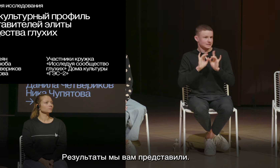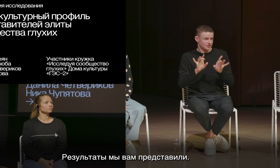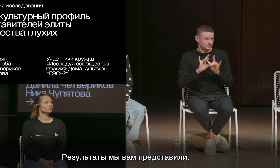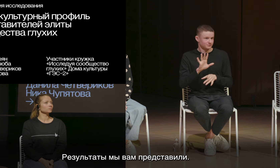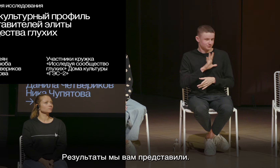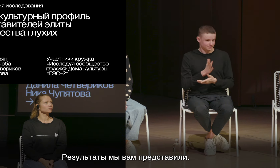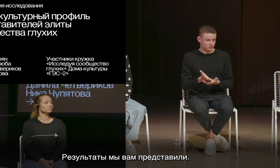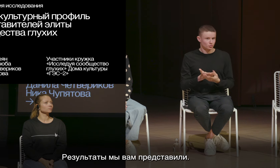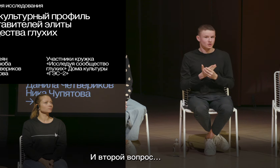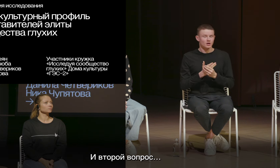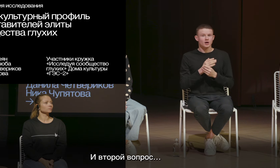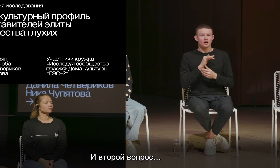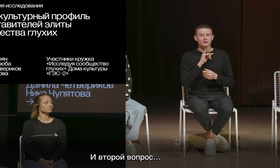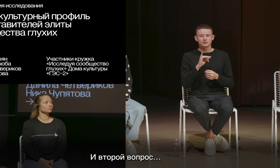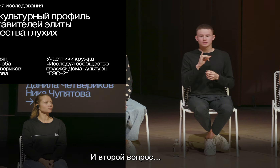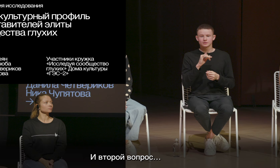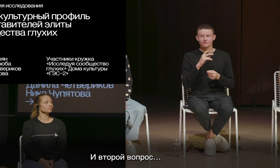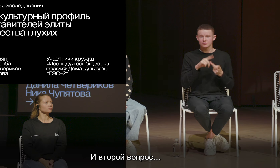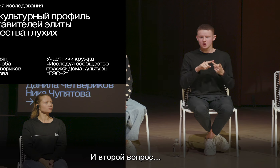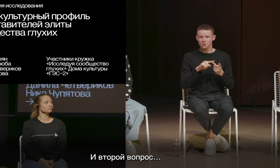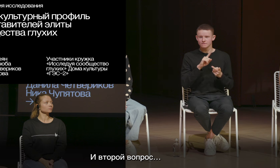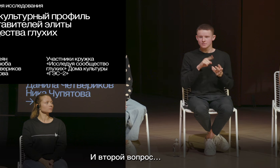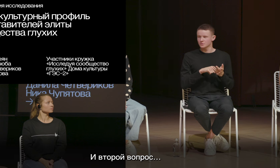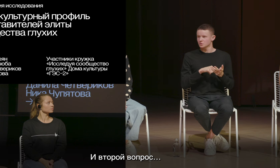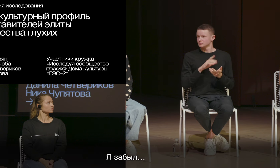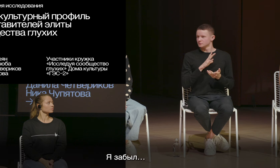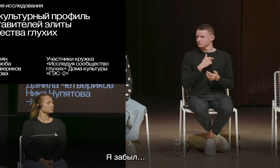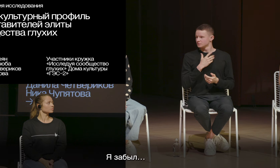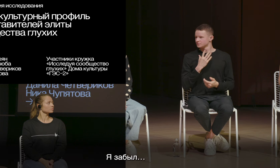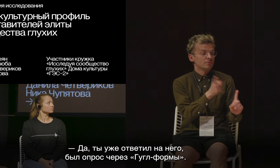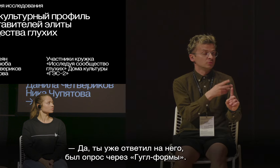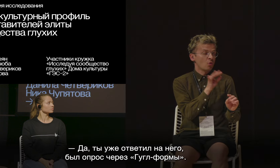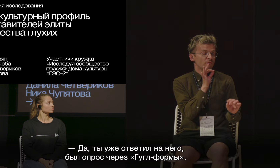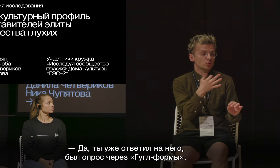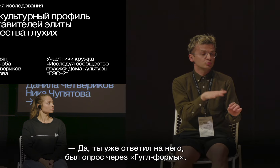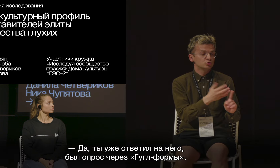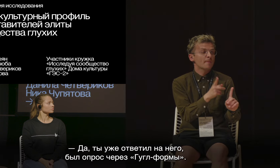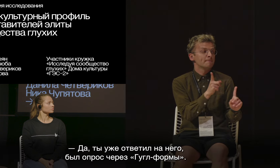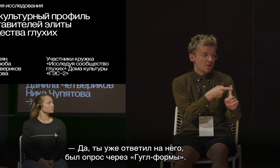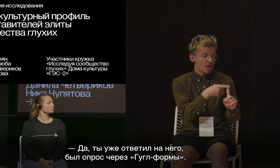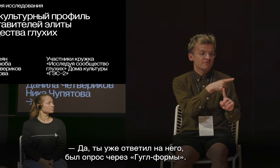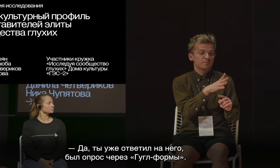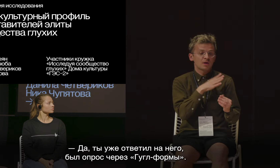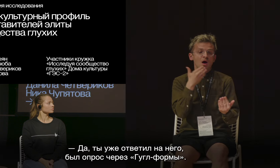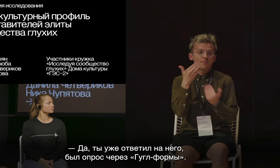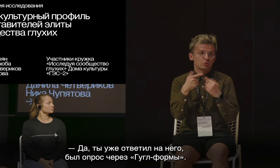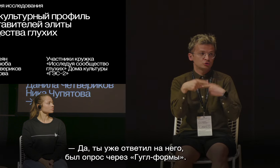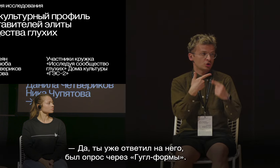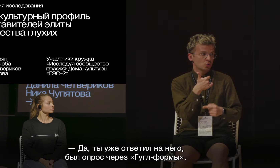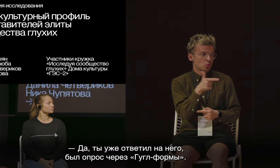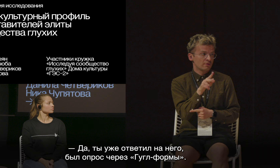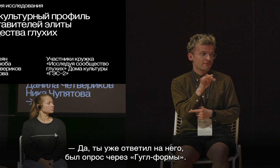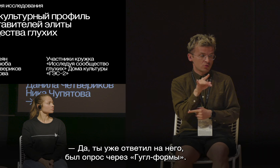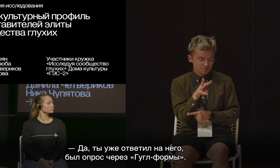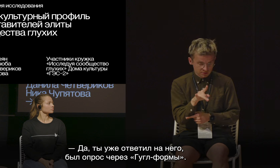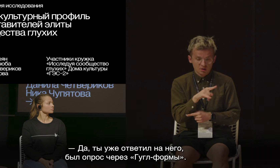таким образом мы вот все это уже рассказали вам. Это первый вопрос, на который я ответила. И второй вопрос. Да, ты уже